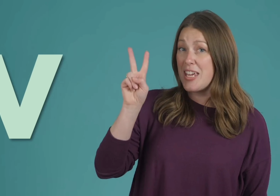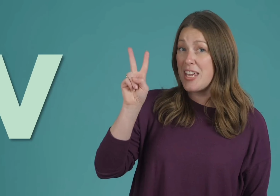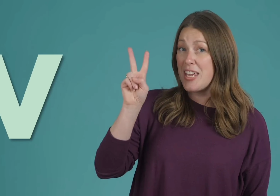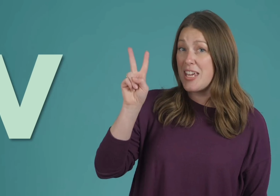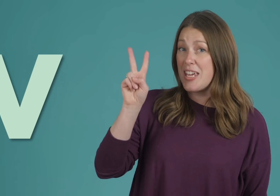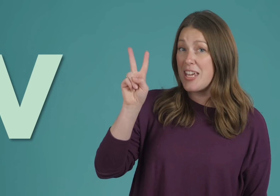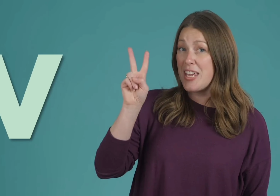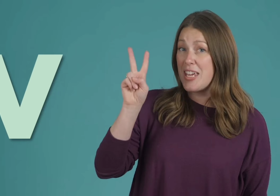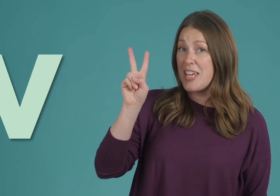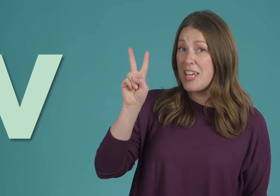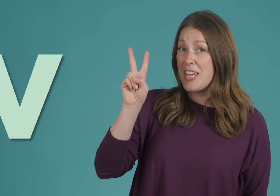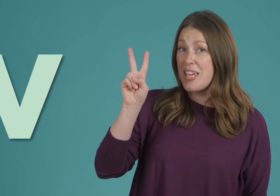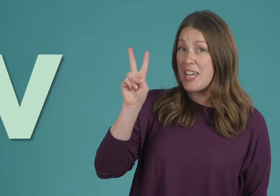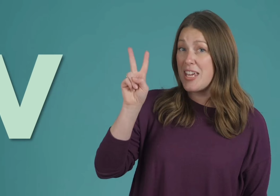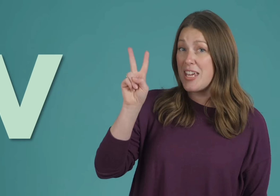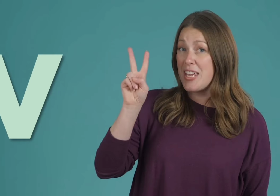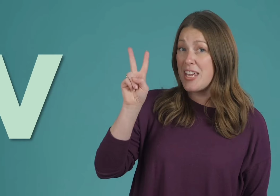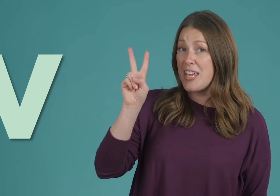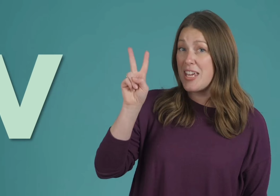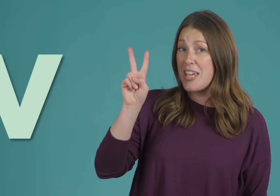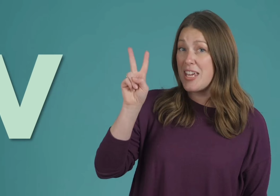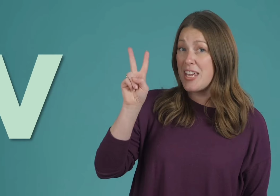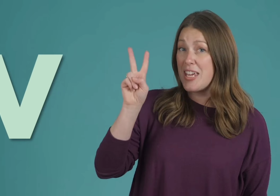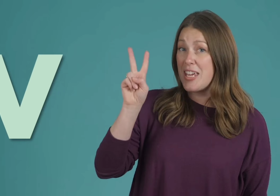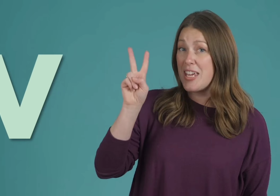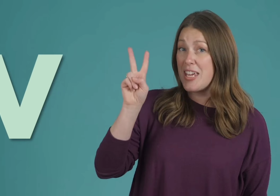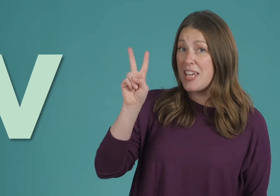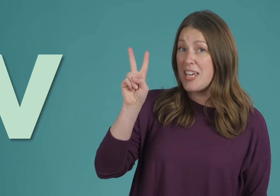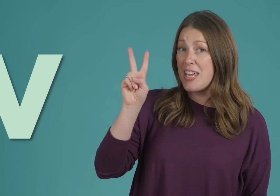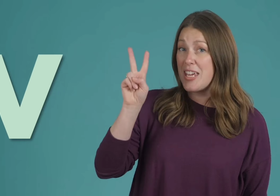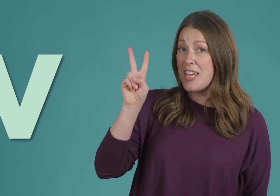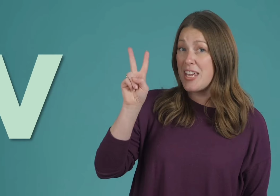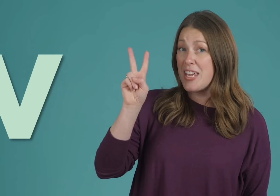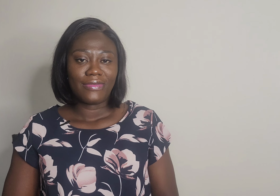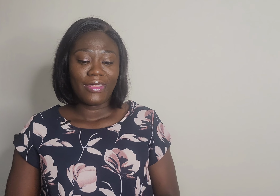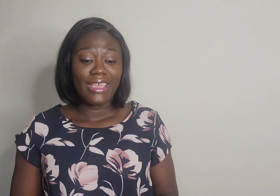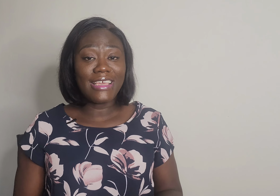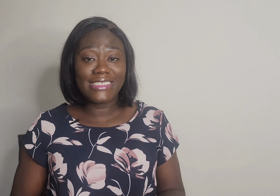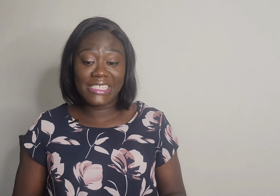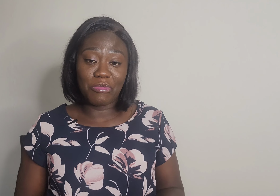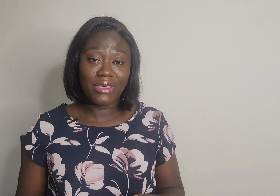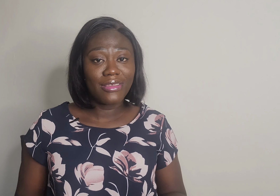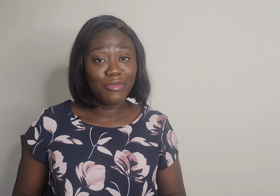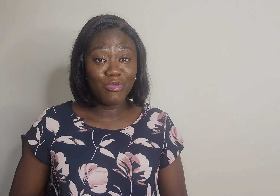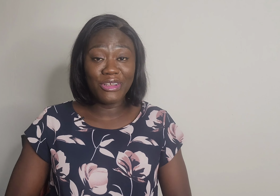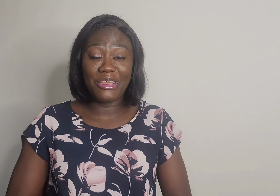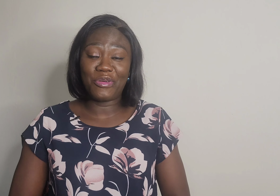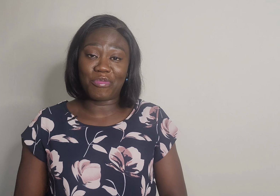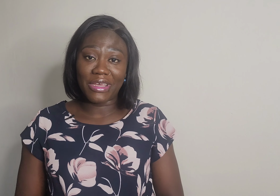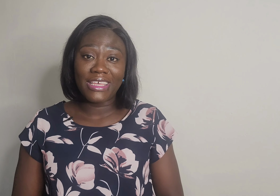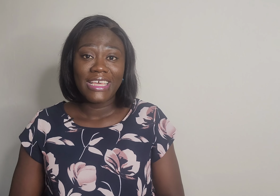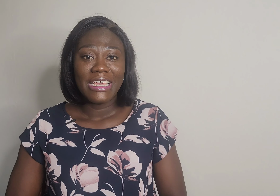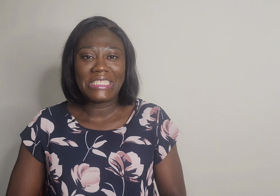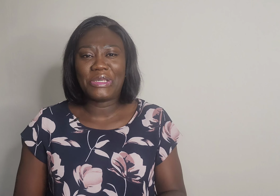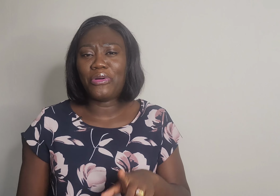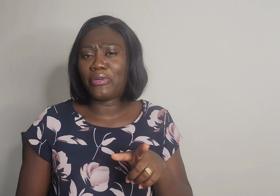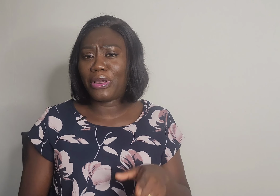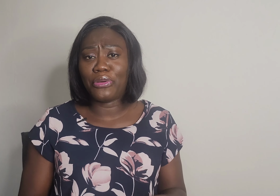làkà. V. A máa kọ́ yòókù lọ́jọ́ mi. Ẹ̀yin tèmi, mo lérò pé ẹ ti kọ́ nǹkan ẹyọ kan